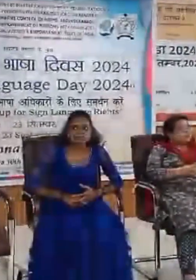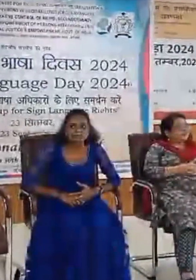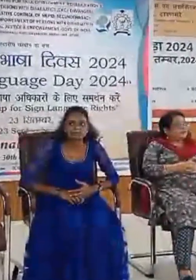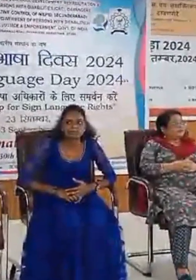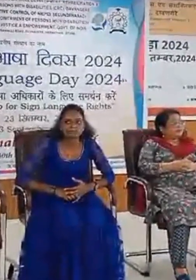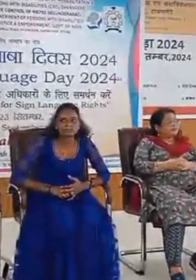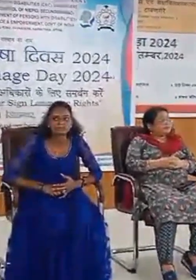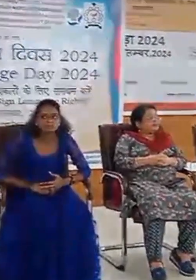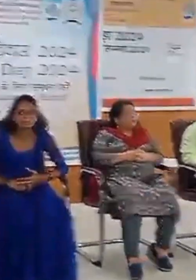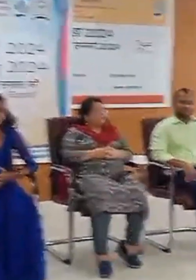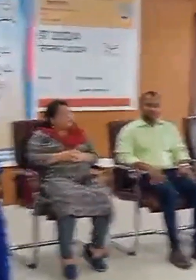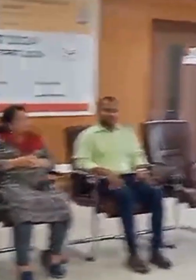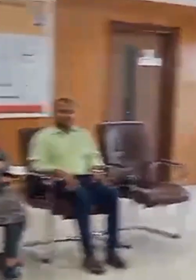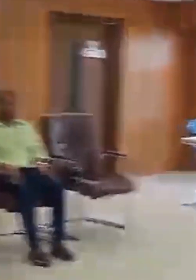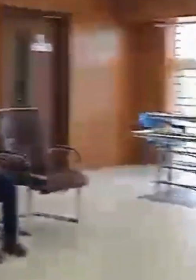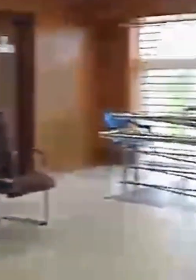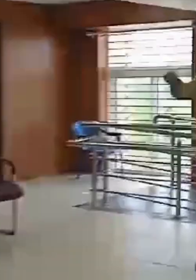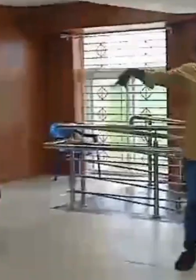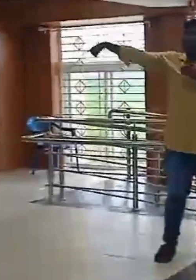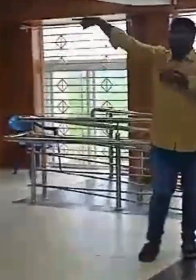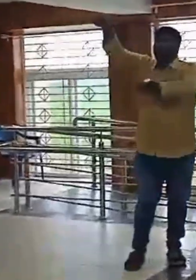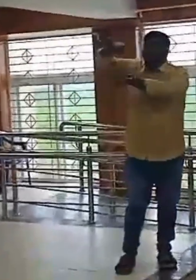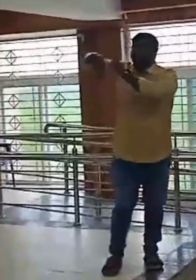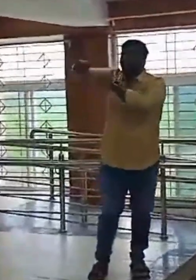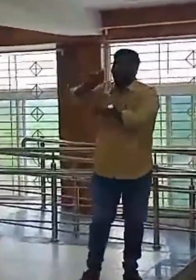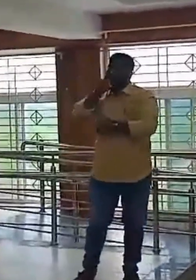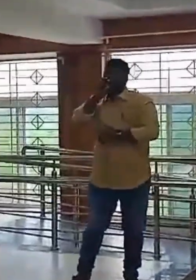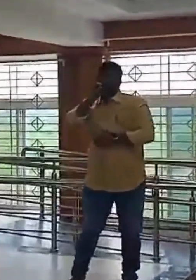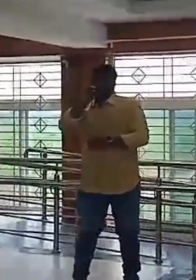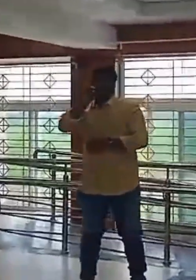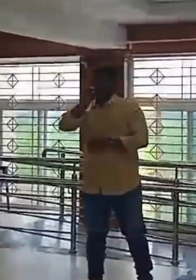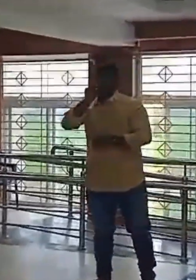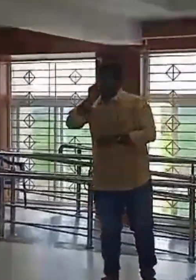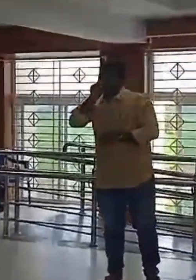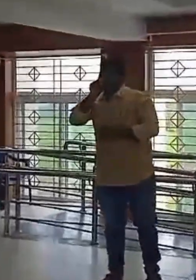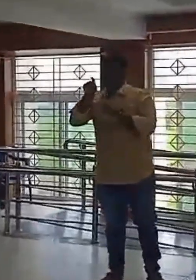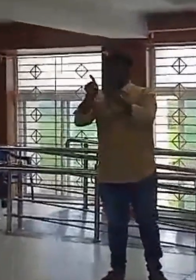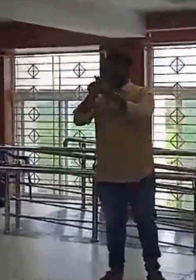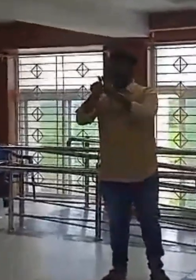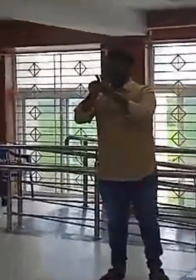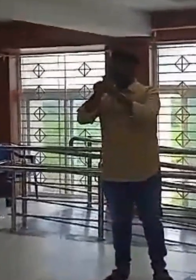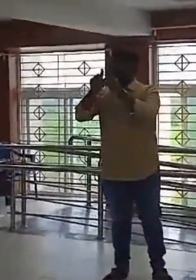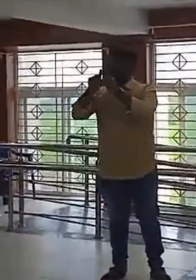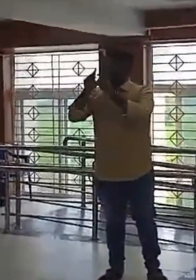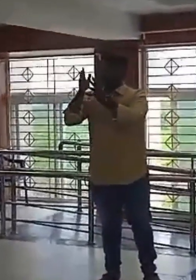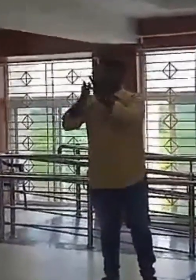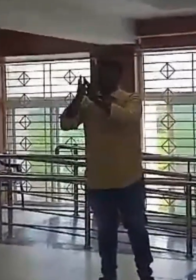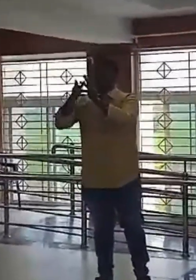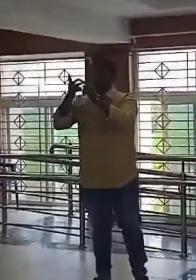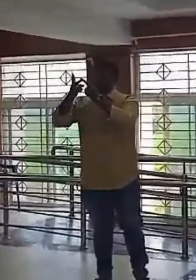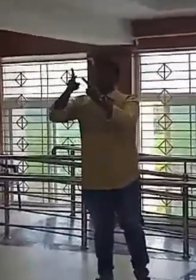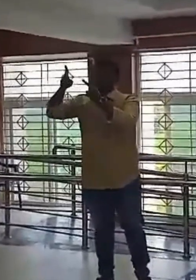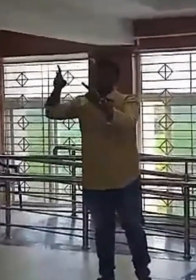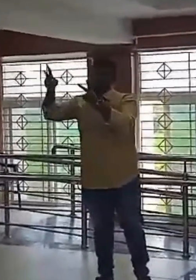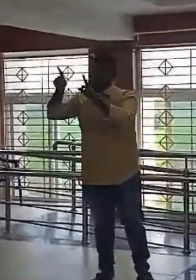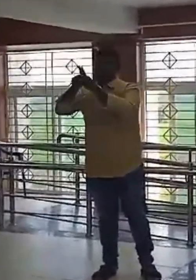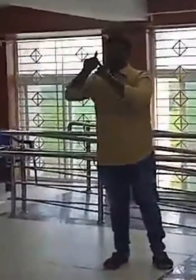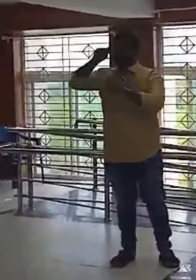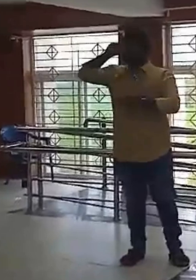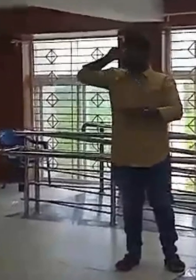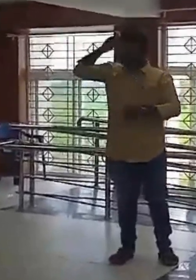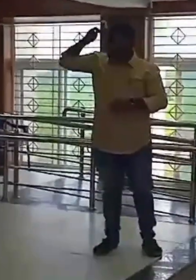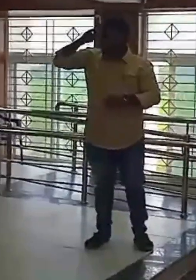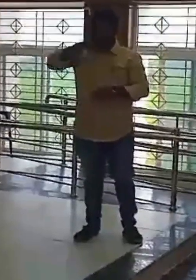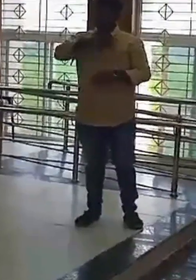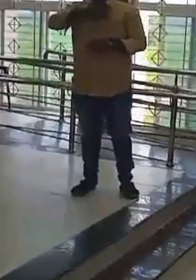ಇವತ್ತು ನೋಡಿ ಸೈನ್ ಲ್ಯಾಂಗ್ವೇಜ್ ಡೇ ಮಾಡ್ತಾ ಇದ್ದಾರೆ. ಯಾರೋ ಒಬ್ಬ ಡೆಫೋ ಸೈನ್ ಲ್ಯಾಂಗ್ವೇಜ್ ಕೇಳಿಸ್ಕೊಳ್ಳೋರು ಡೆಫೋ ಮಾತಾಡ್ತಾ ಇದ್ದಾರೆ. ಸೈನ್